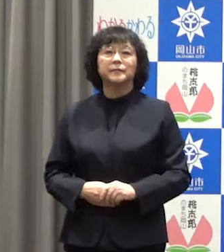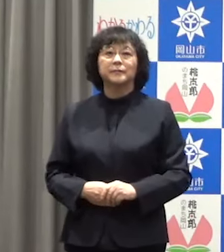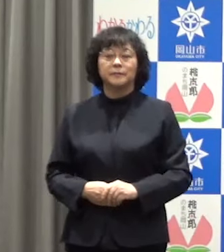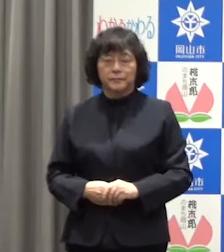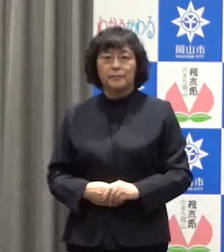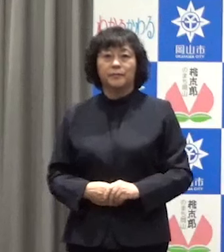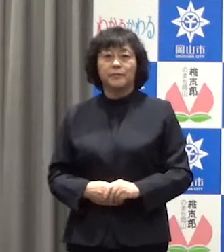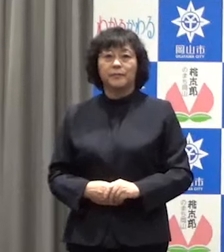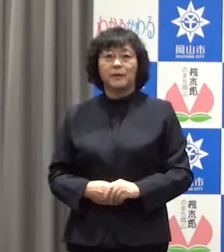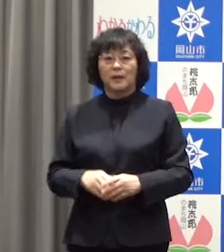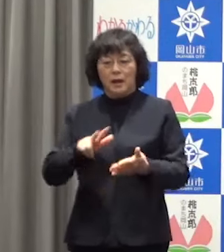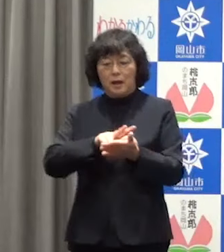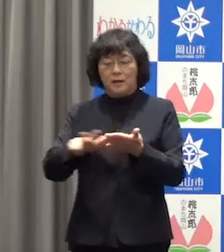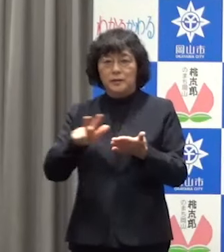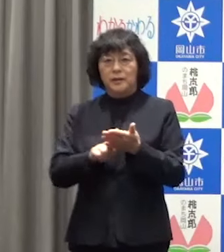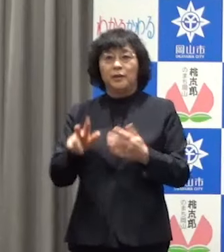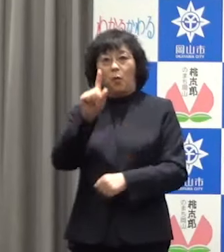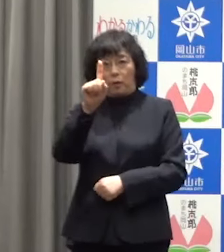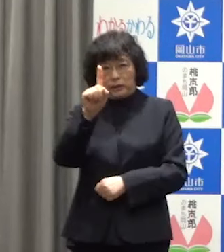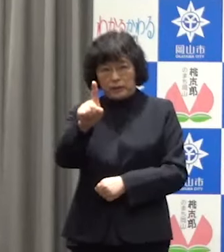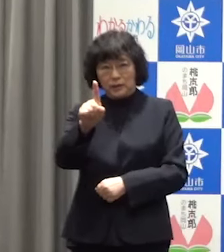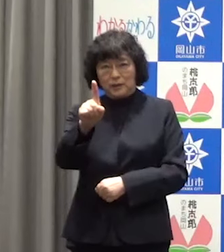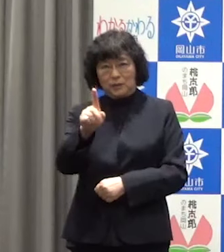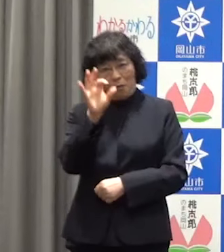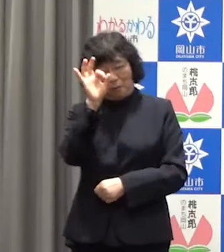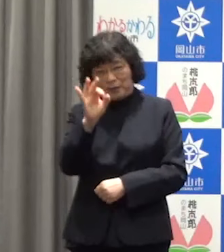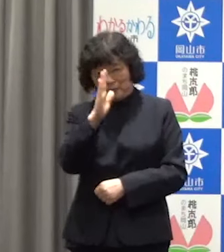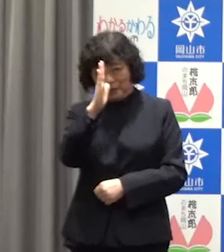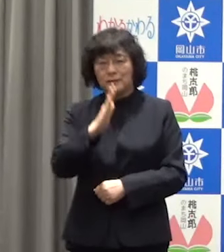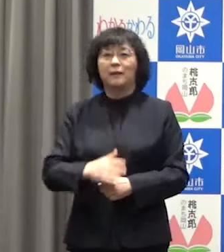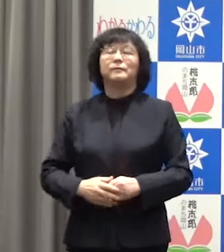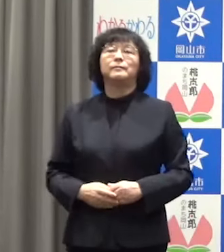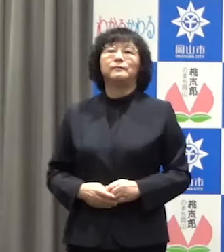まず資料1をご覧ください。